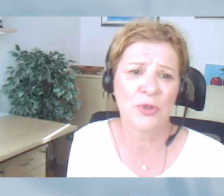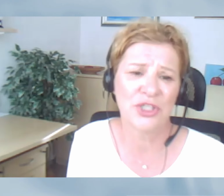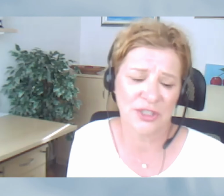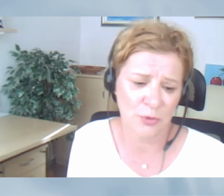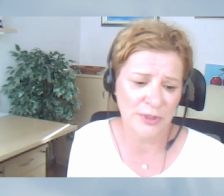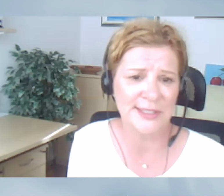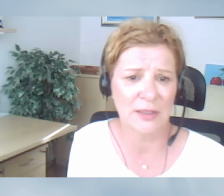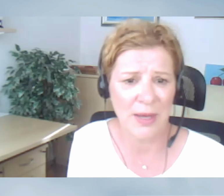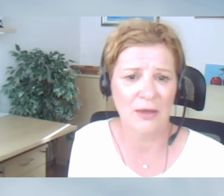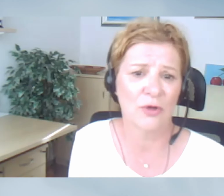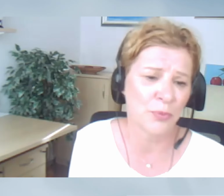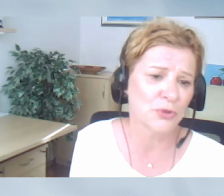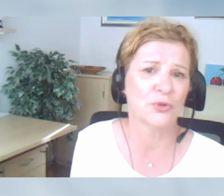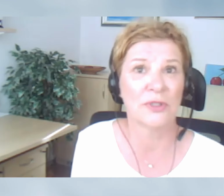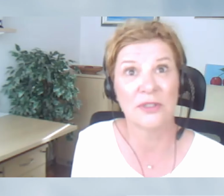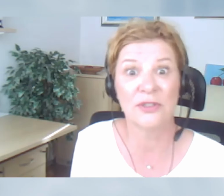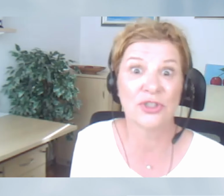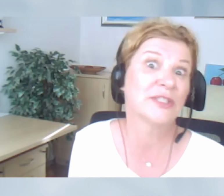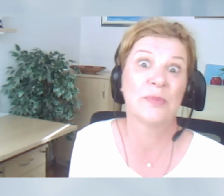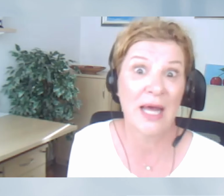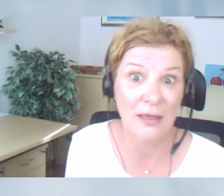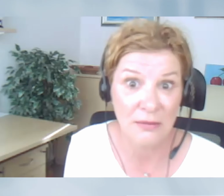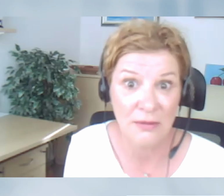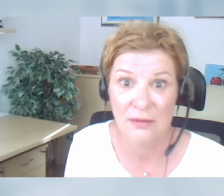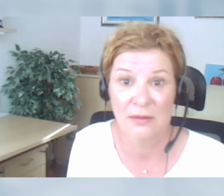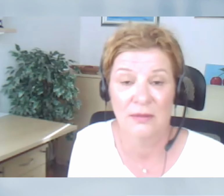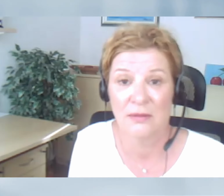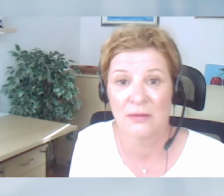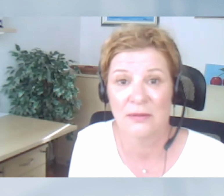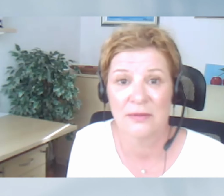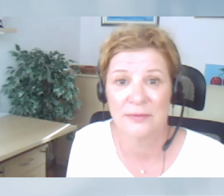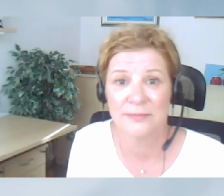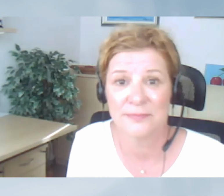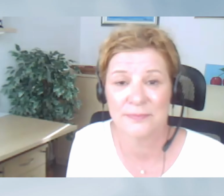kaj pogrešate, ko greste na banko, pošto, gledališče, seminar?